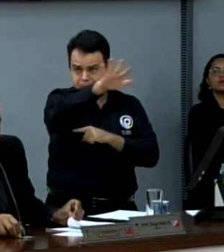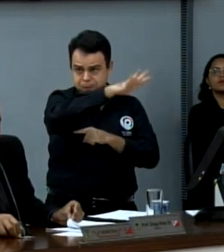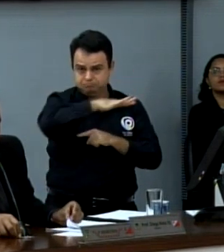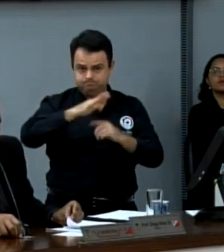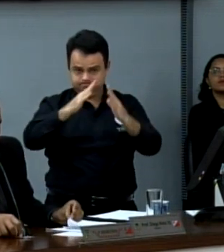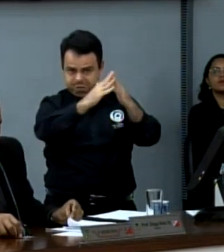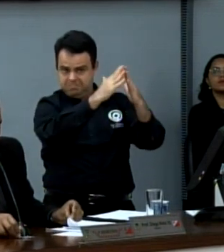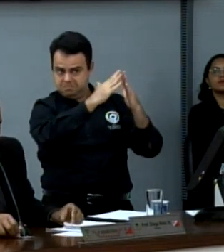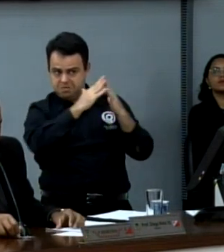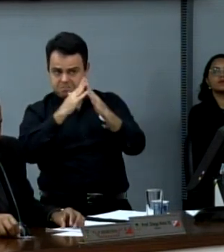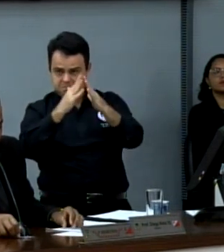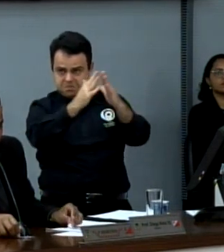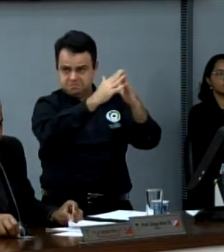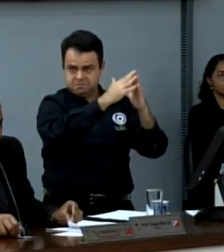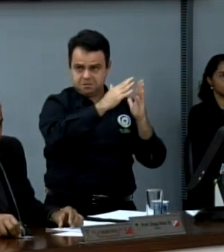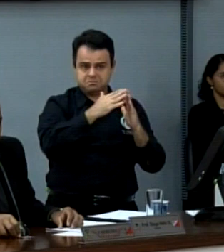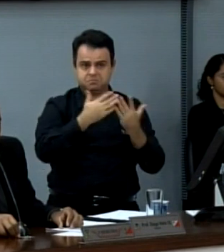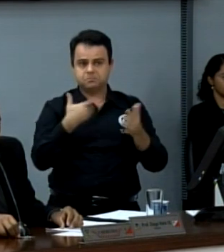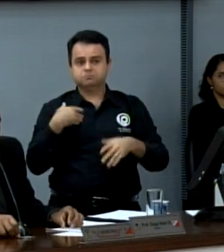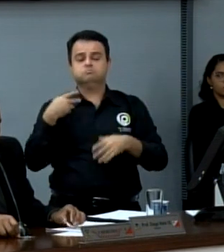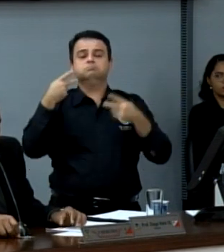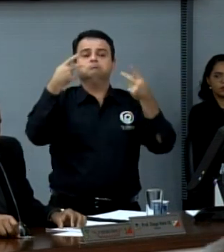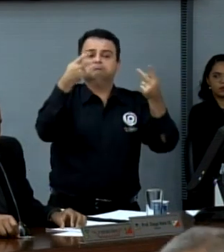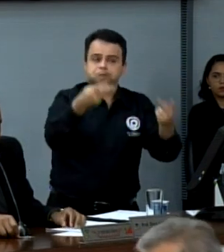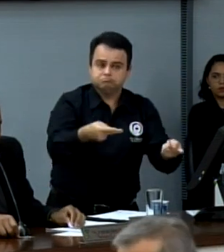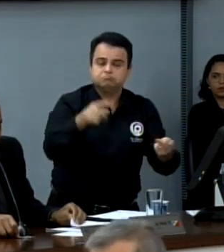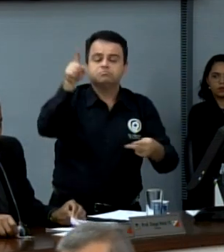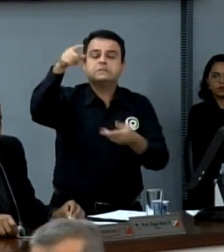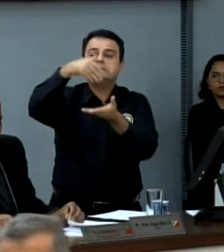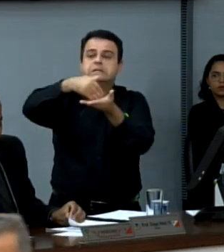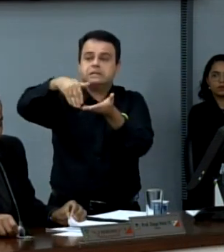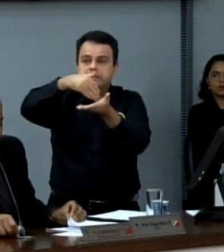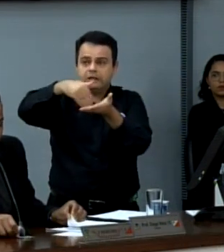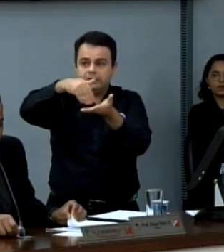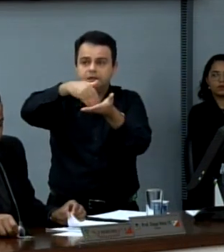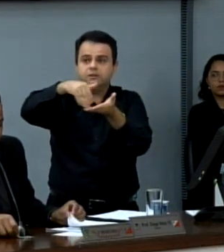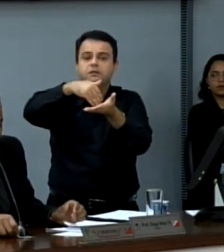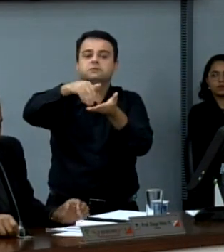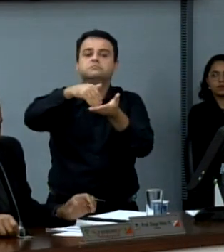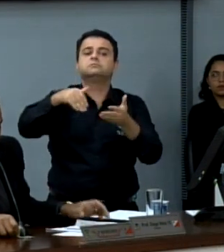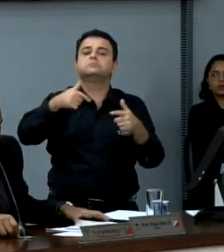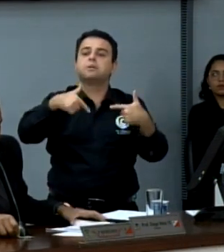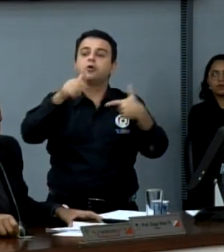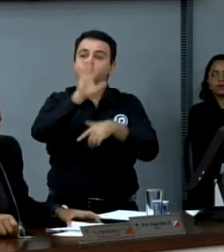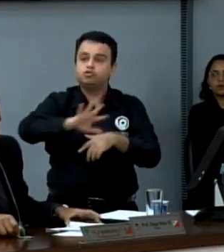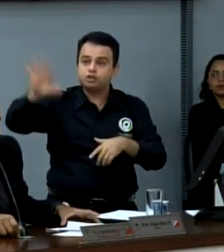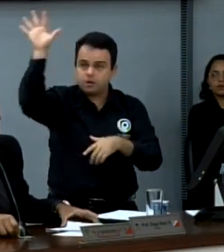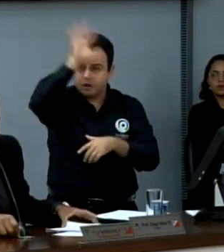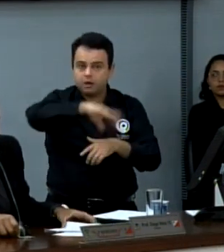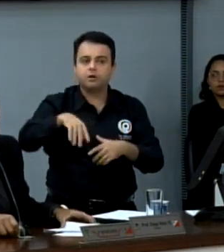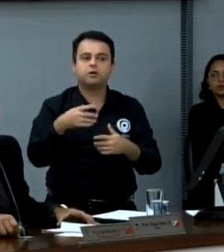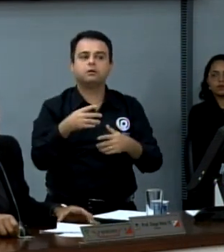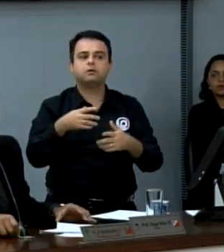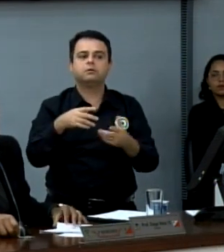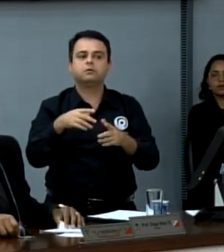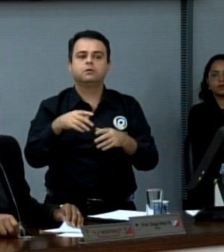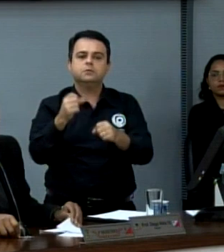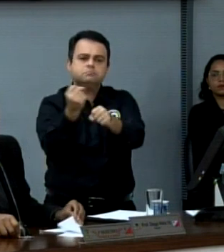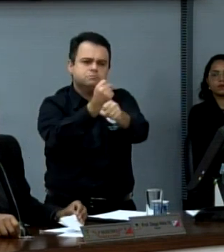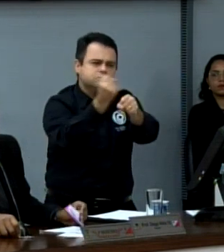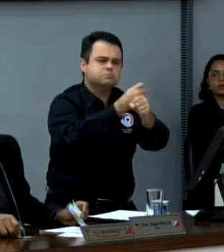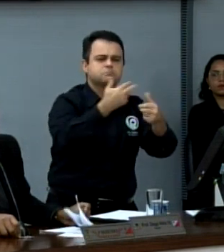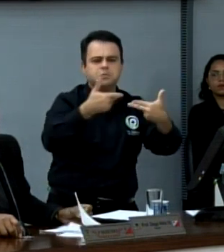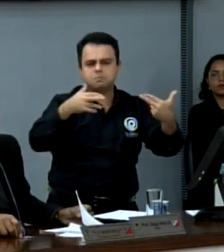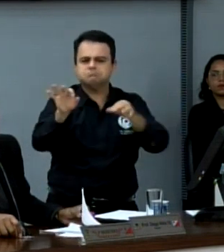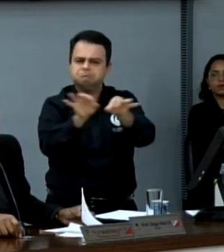as melhorias que a secretaria serviços gerais fez ali na localidade eu quero agradecer também mais uma vez a toda a equipe ali